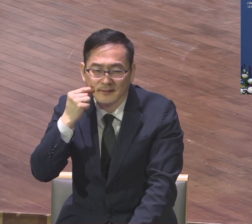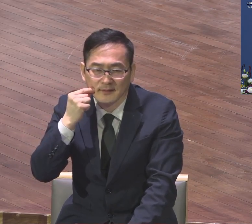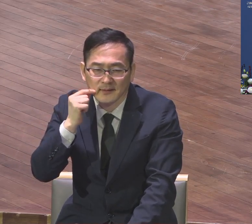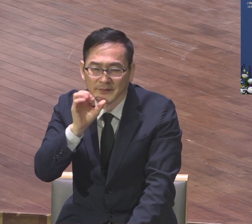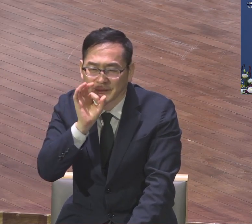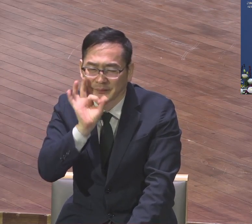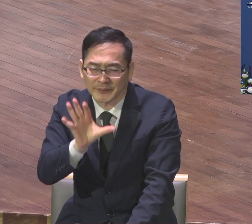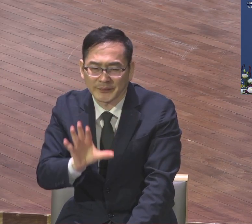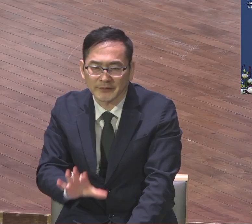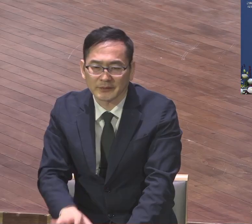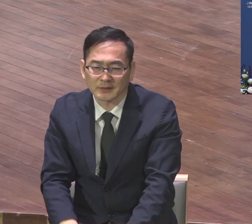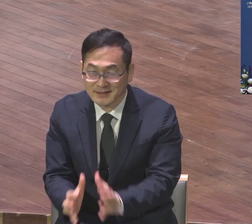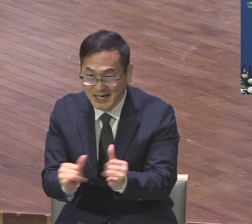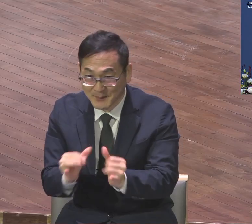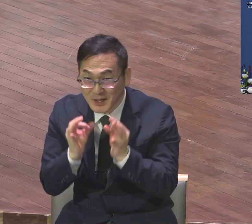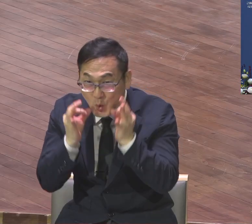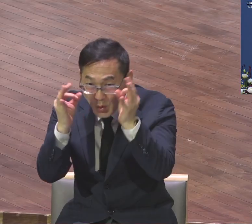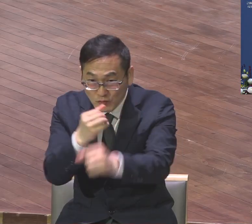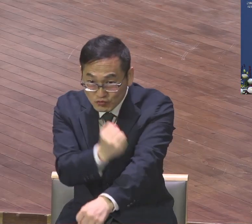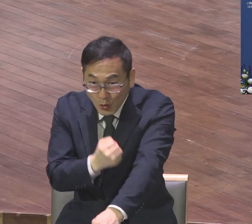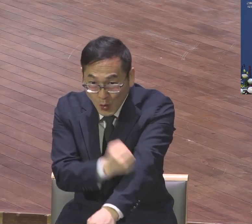인간 노력은 절대 안 됩니다.